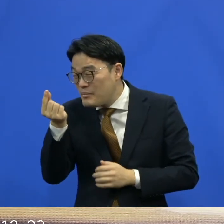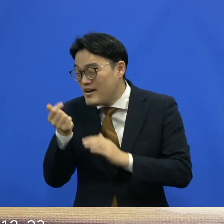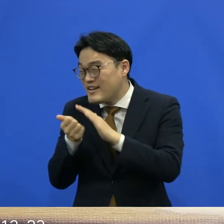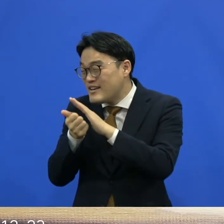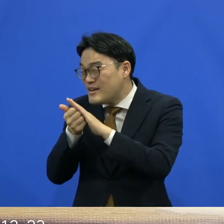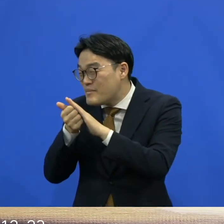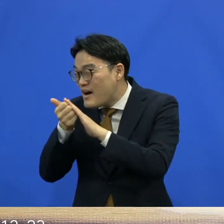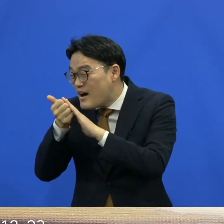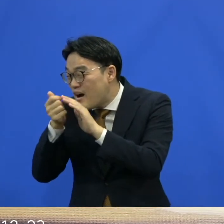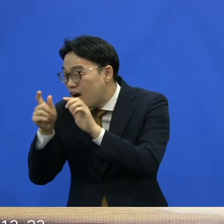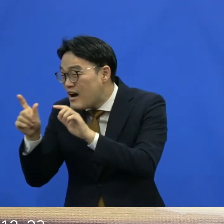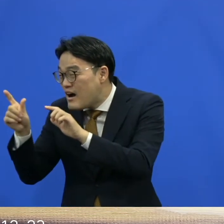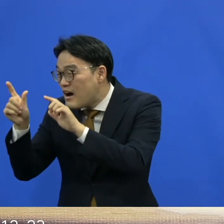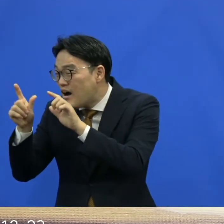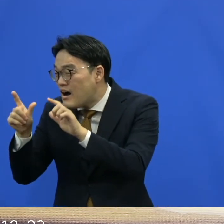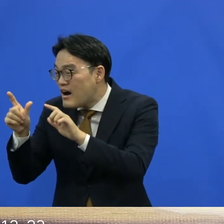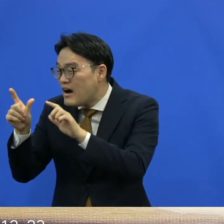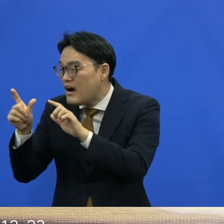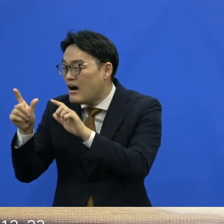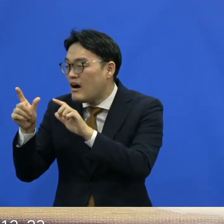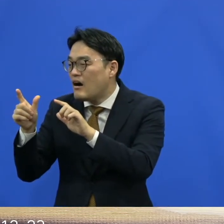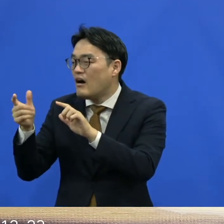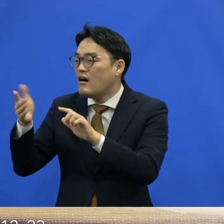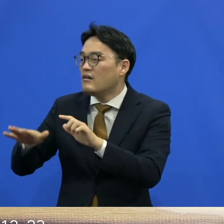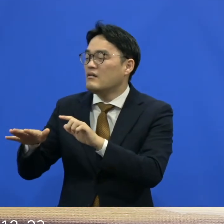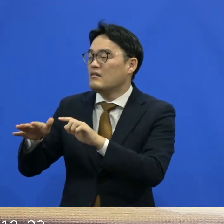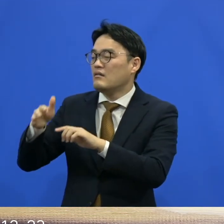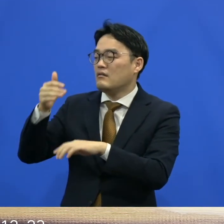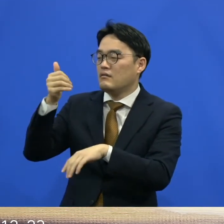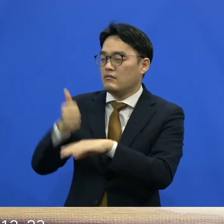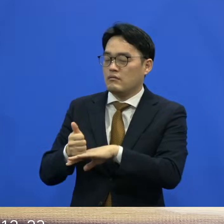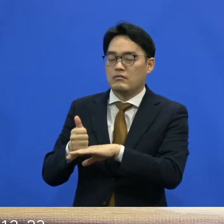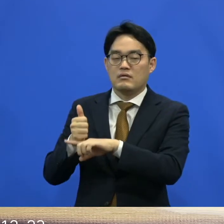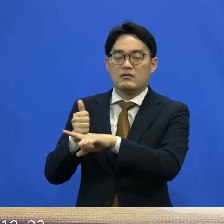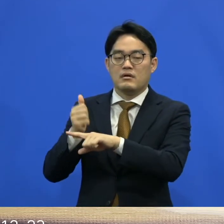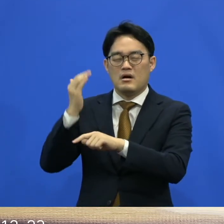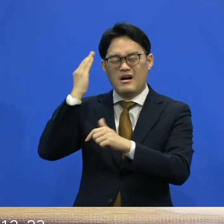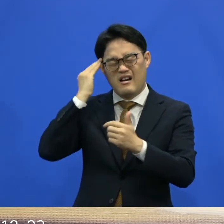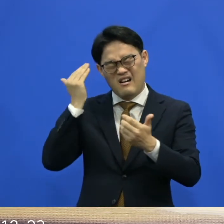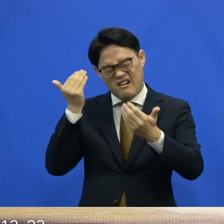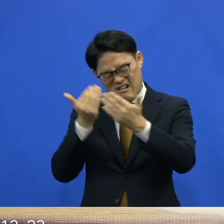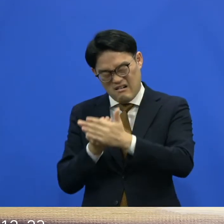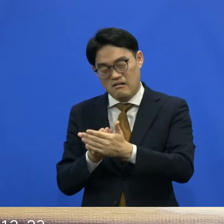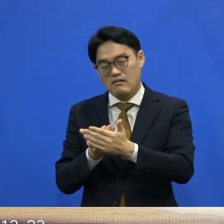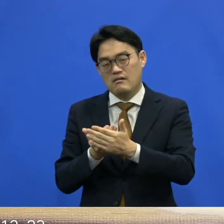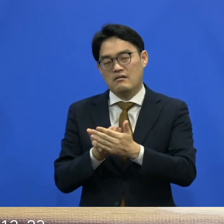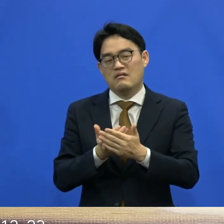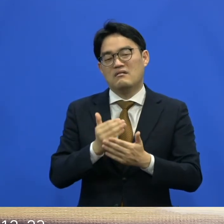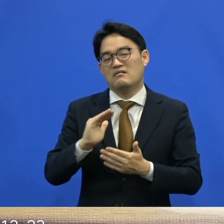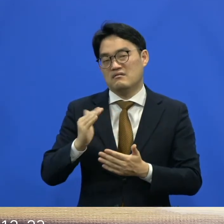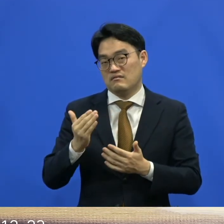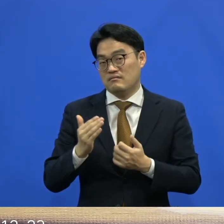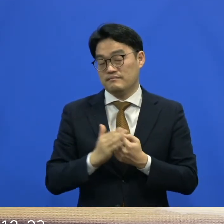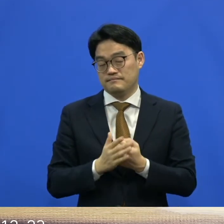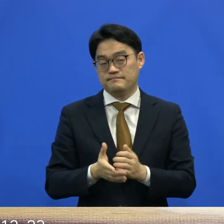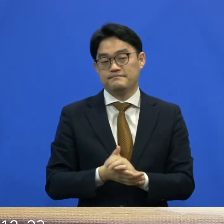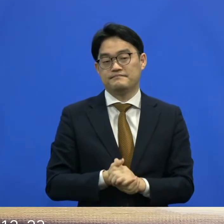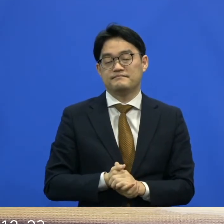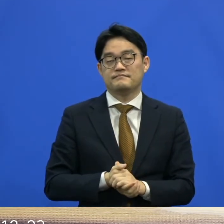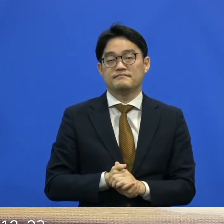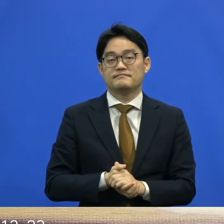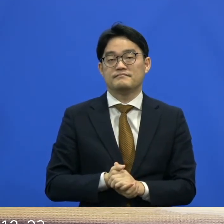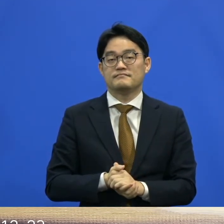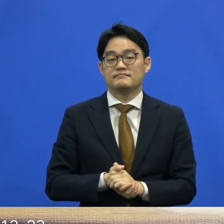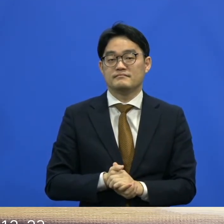여러분, 온통 어둠입니다. 그 희망의 불씨가 있을 때는 그래도 그 빛이 있어서 살았어. 근데 그게